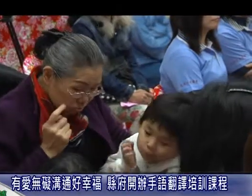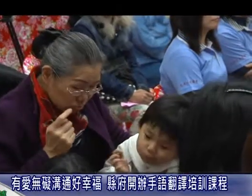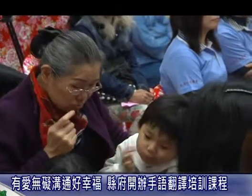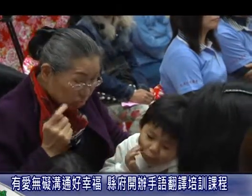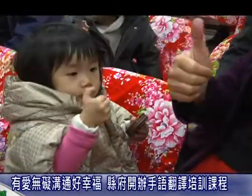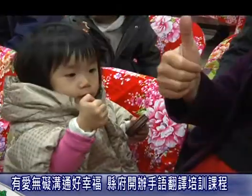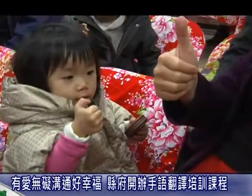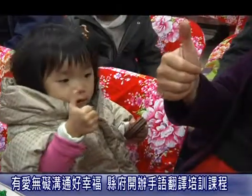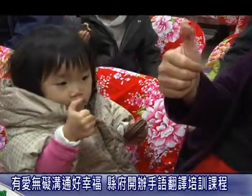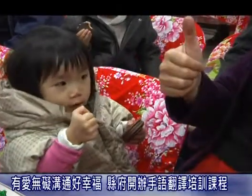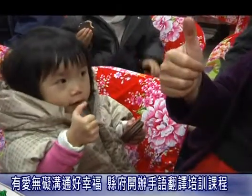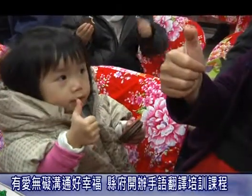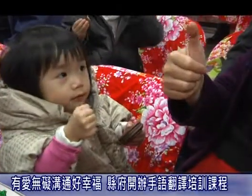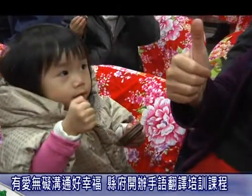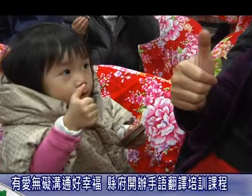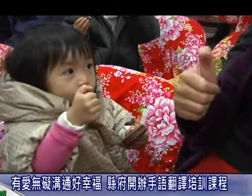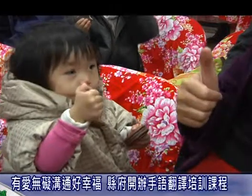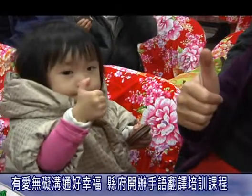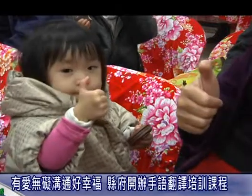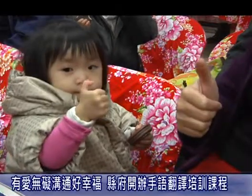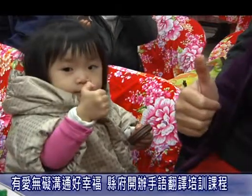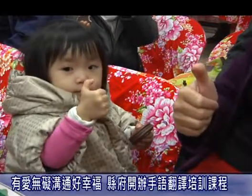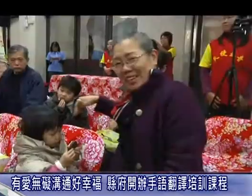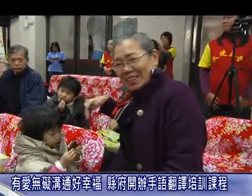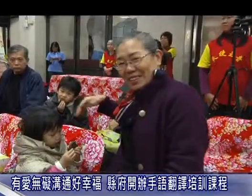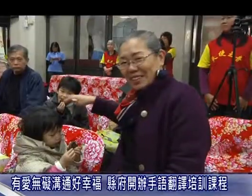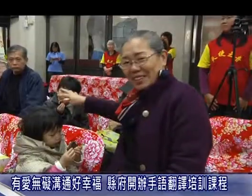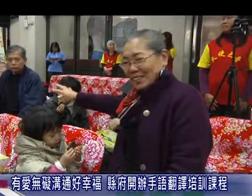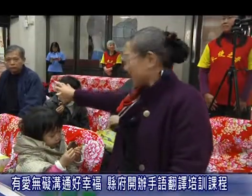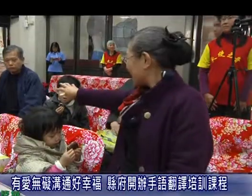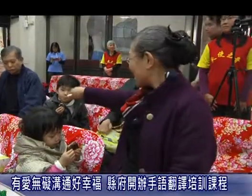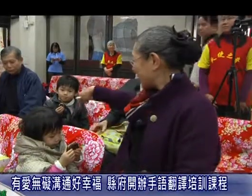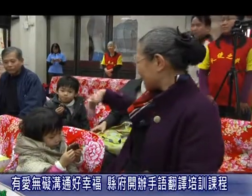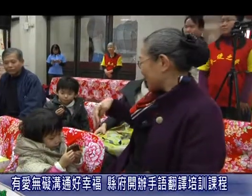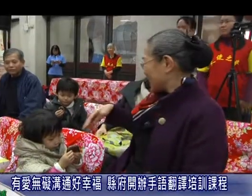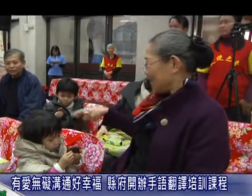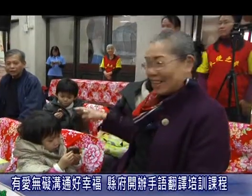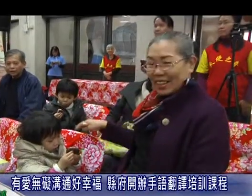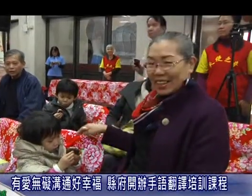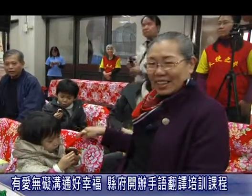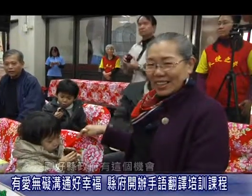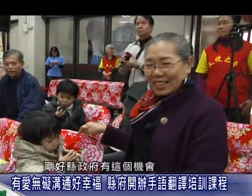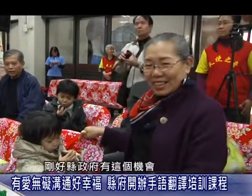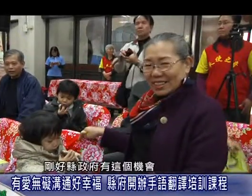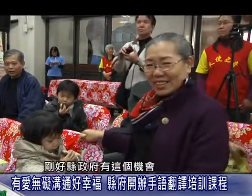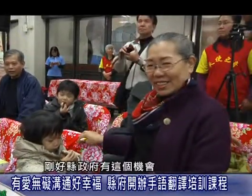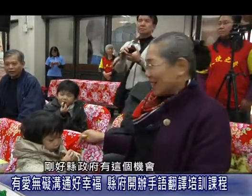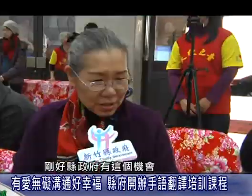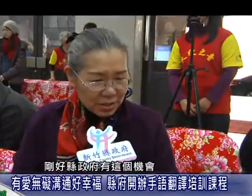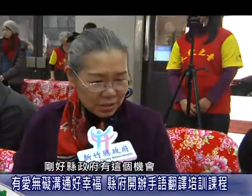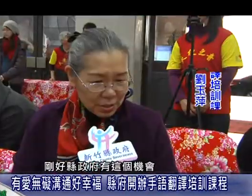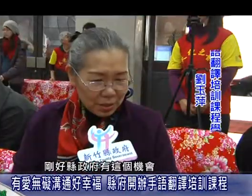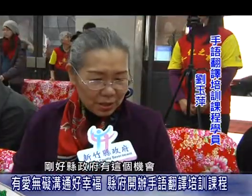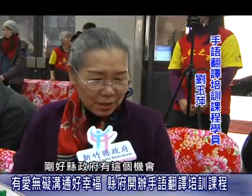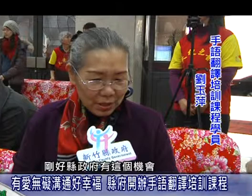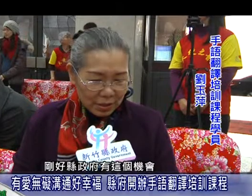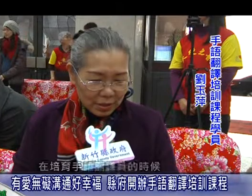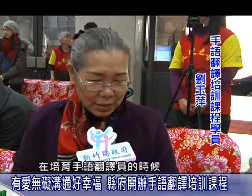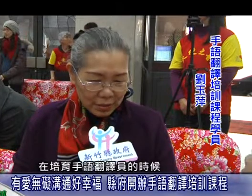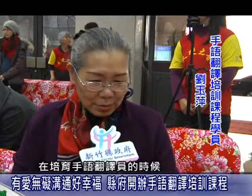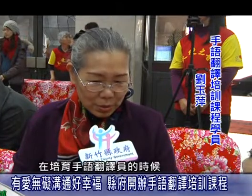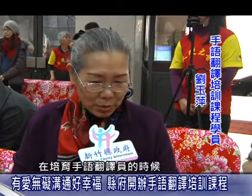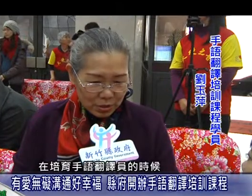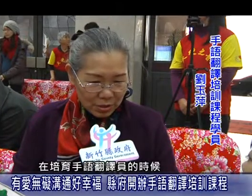程。她笑说：“白天带孙，晚上上课，让生活更加充实幸福。” 刚好县政府有这个机会